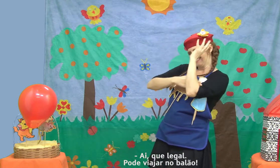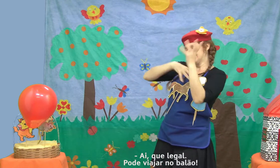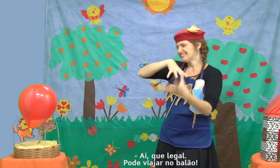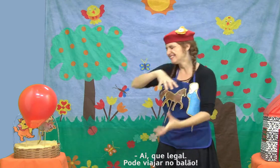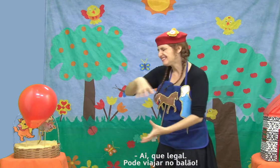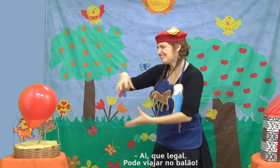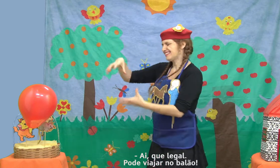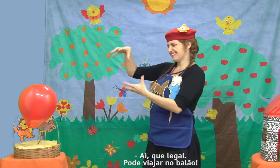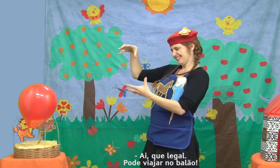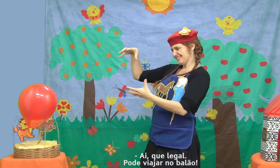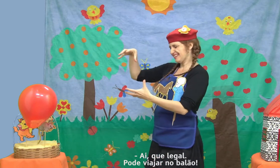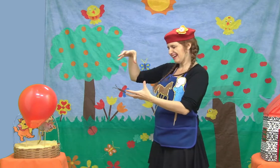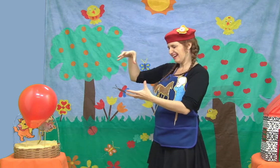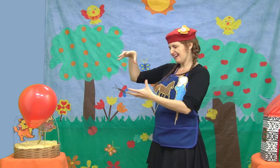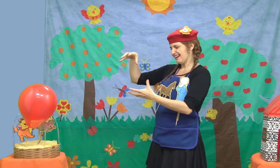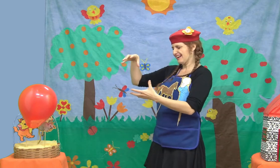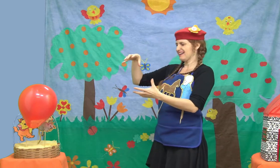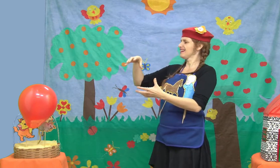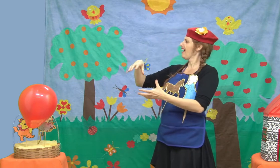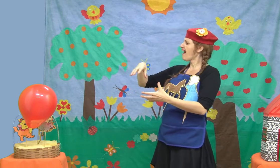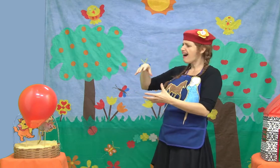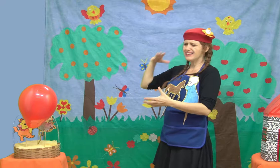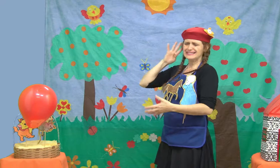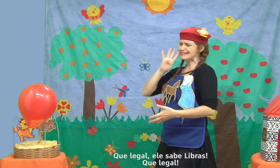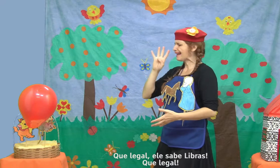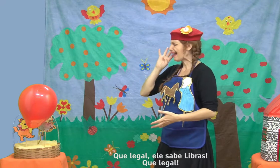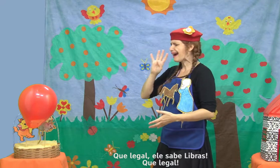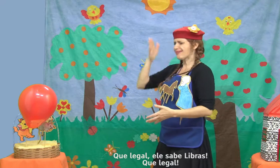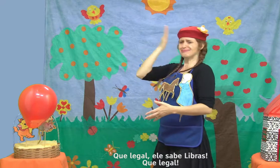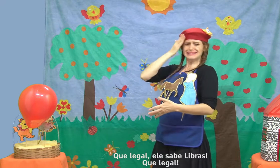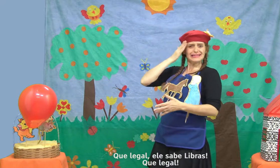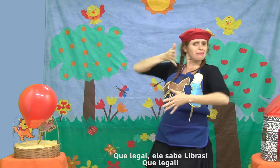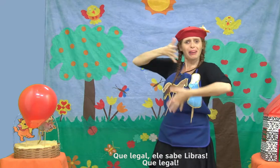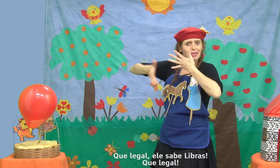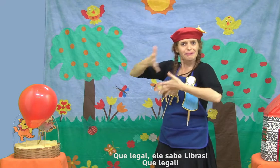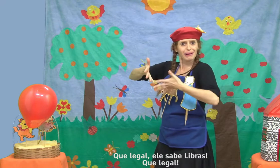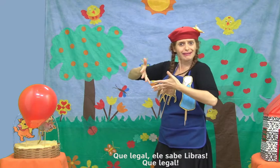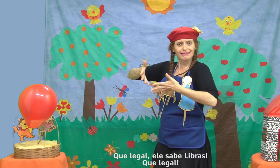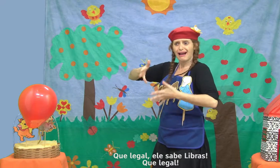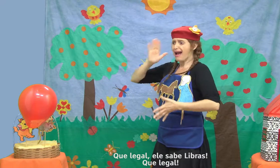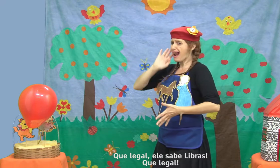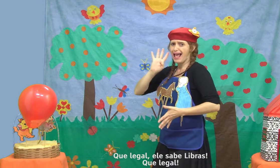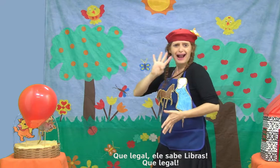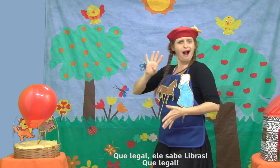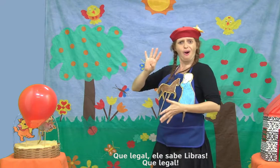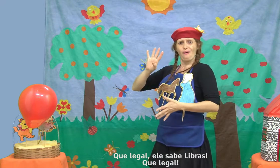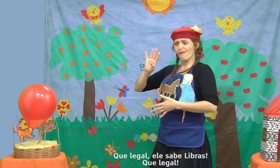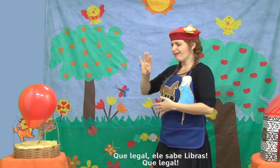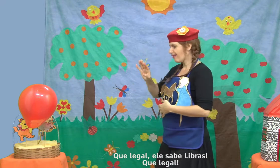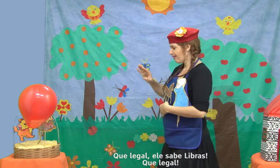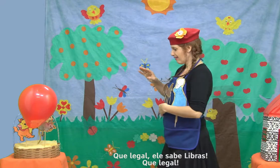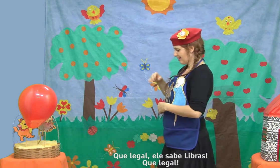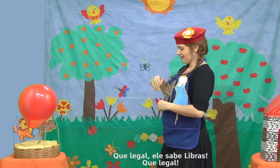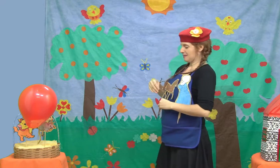viajar logo que legal ele sabe libras que é ilegal o